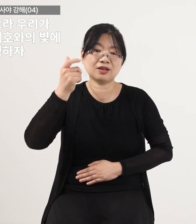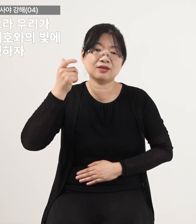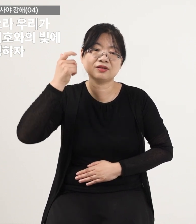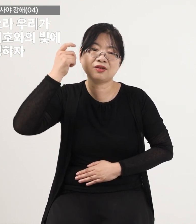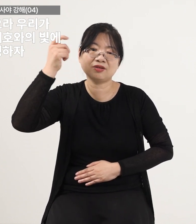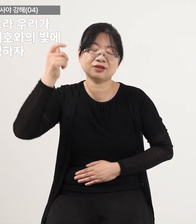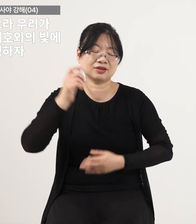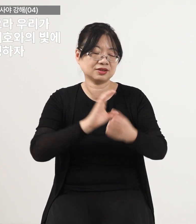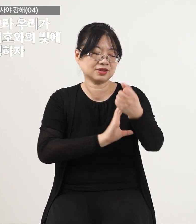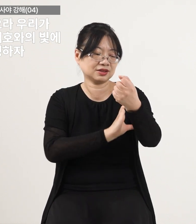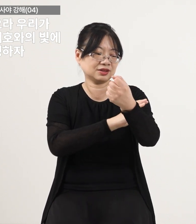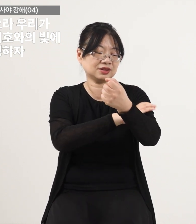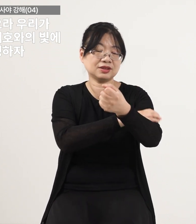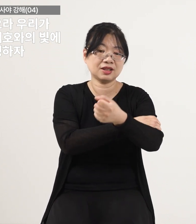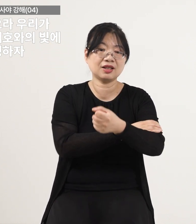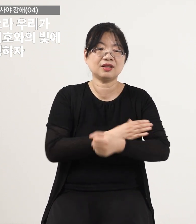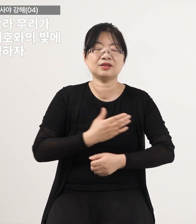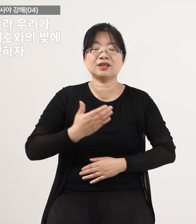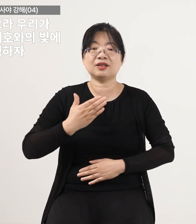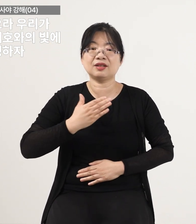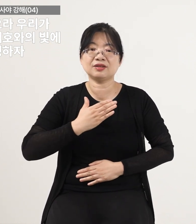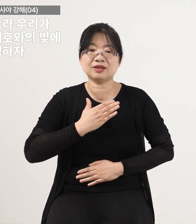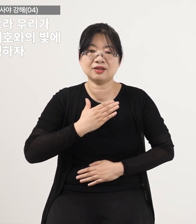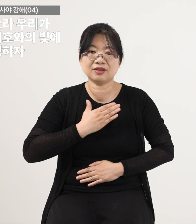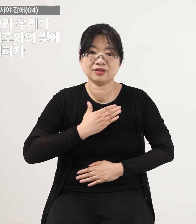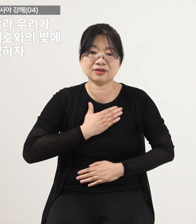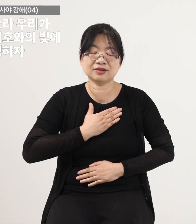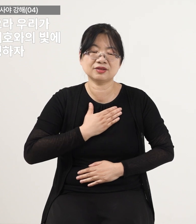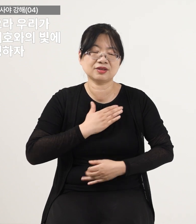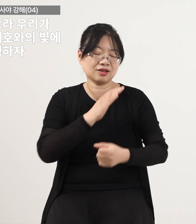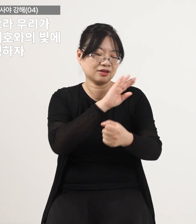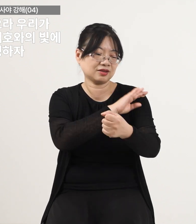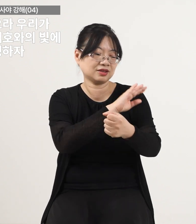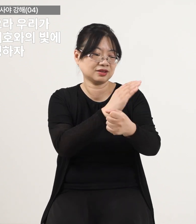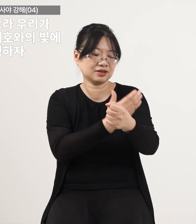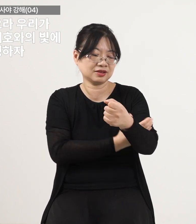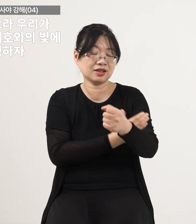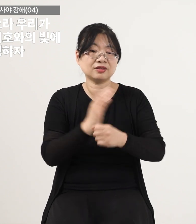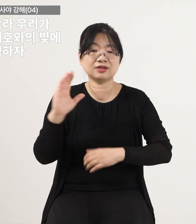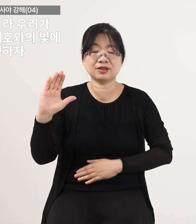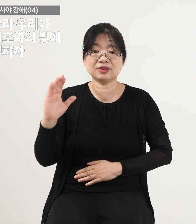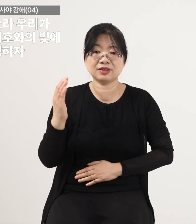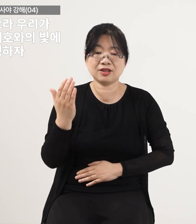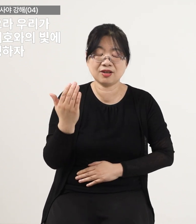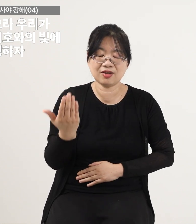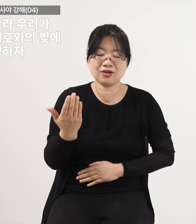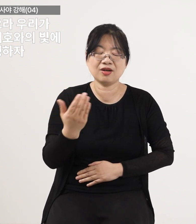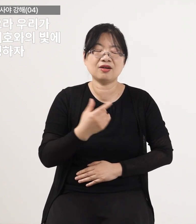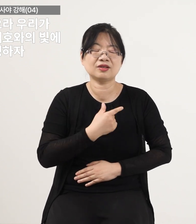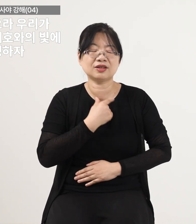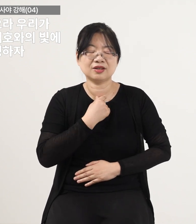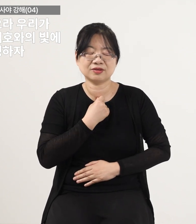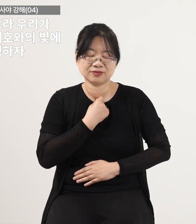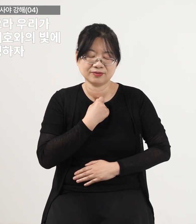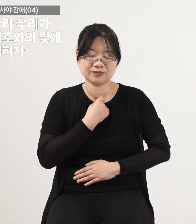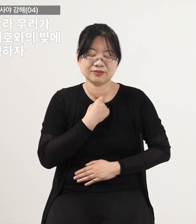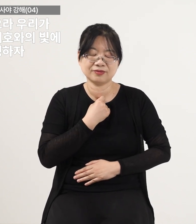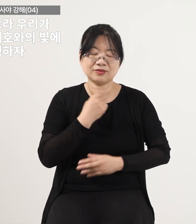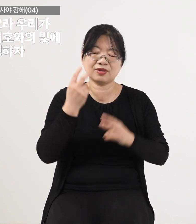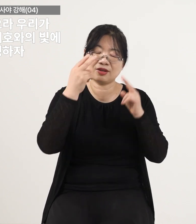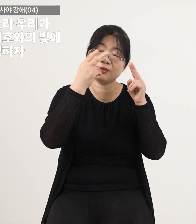성령님의 권능이 나의 능력이 되길